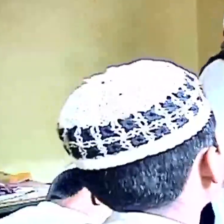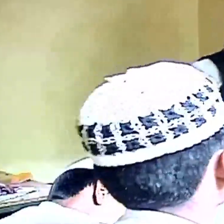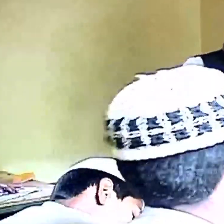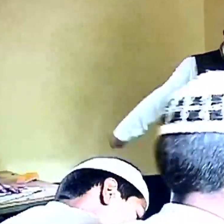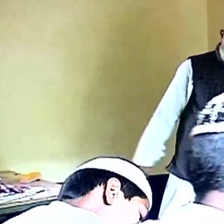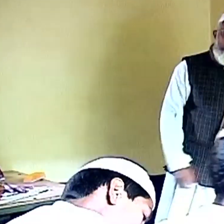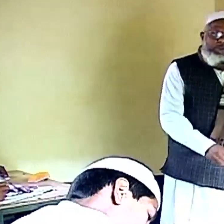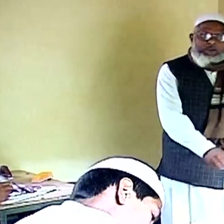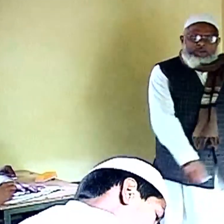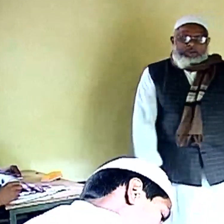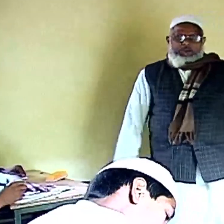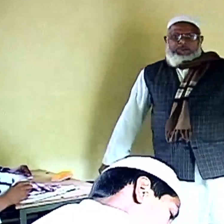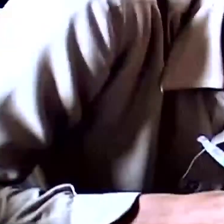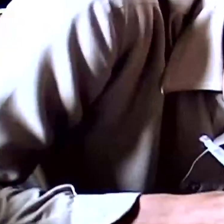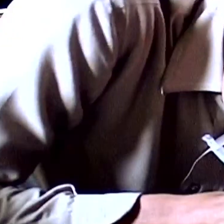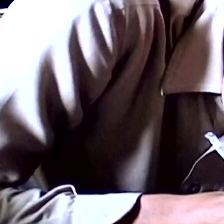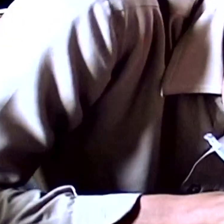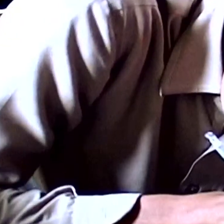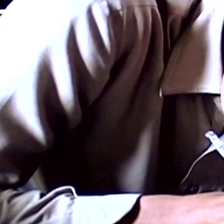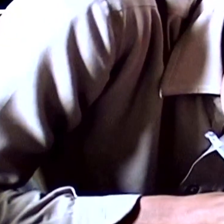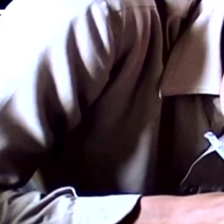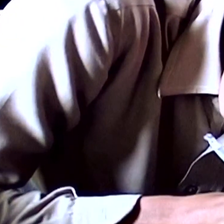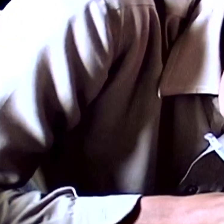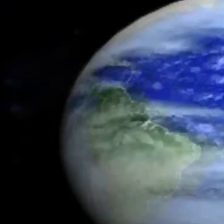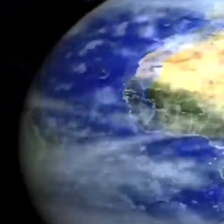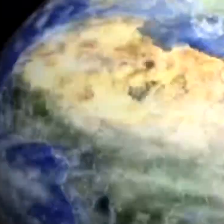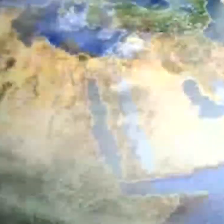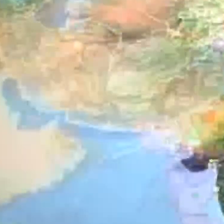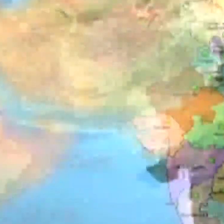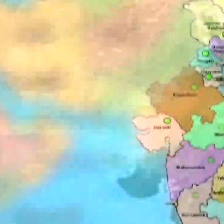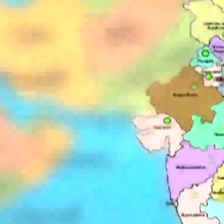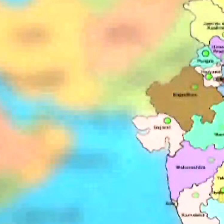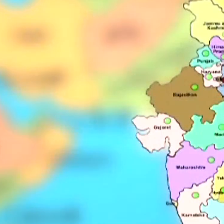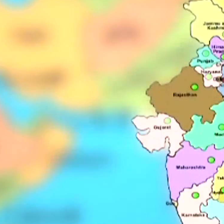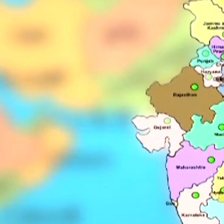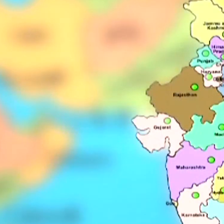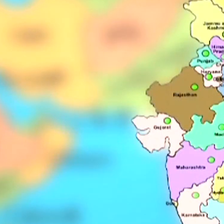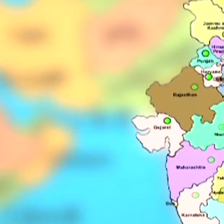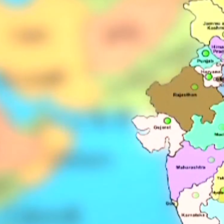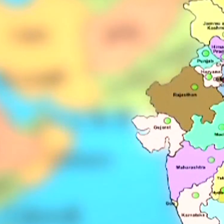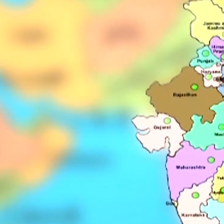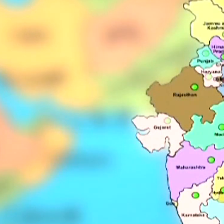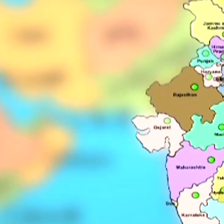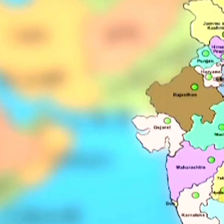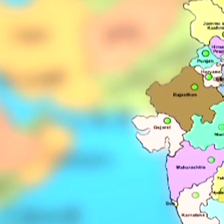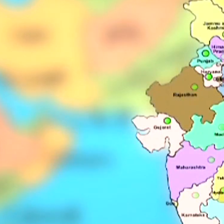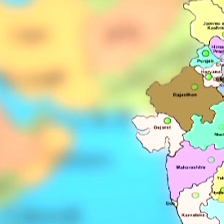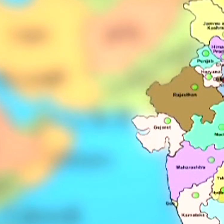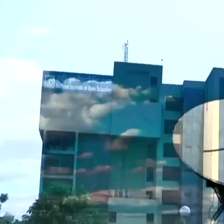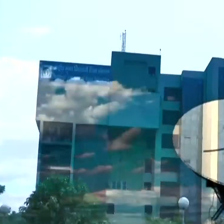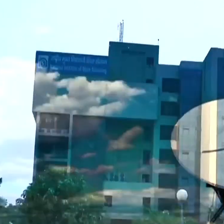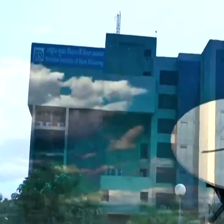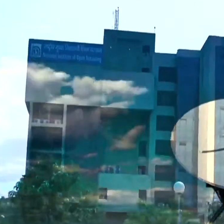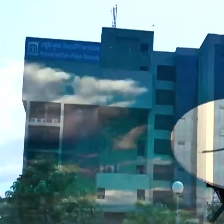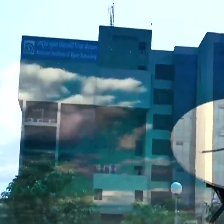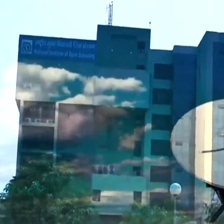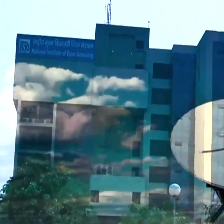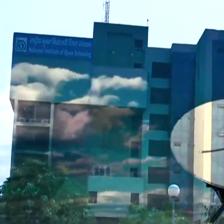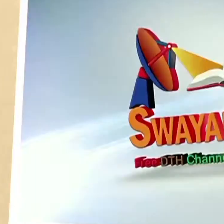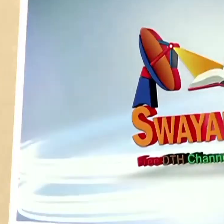मिलता फिर दुनिया में इसके केंद्र बात। कोई